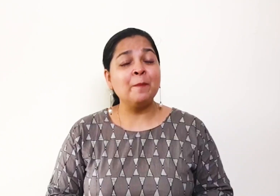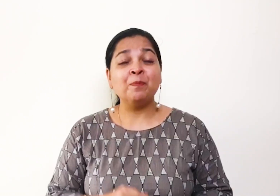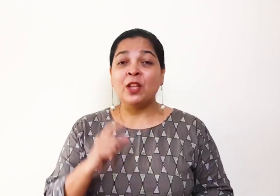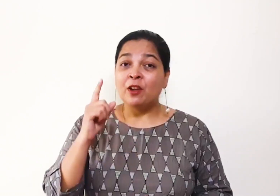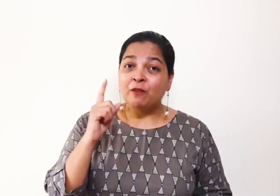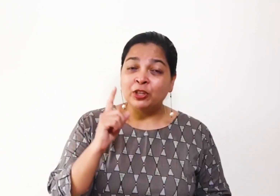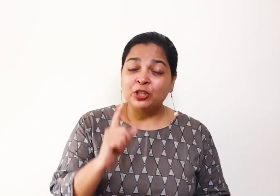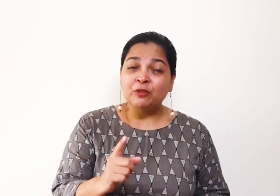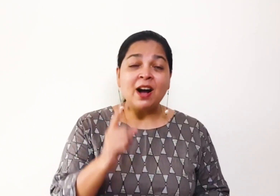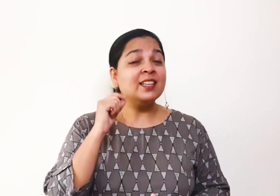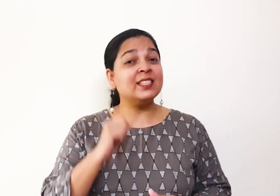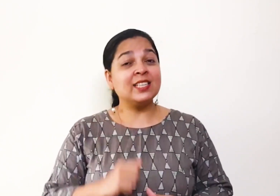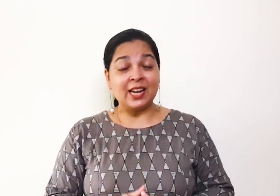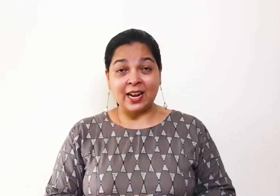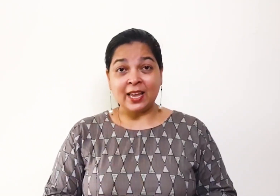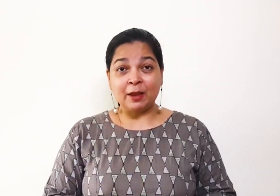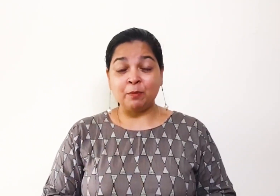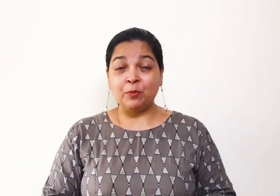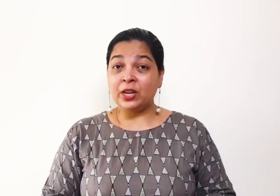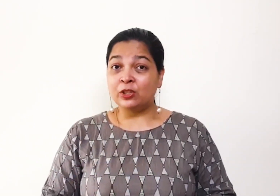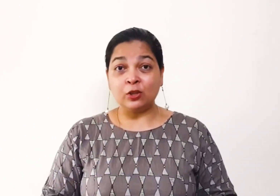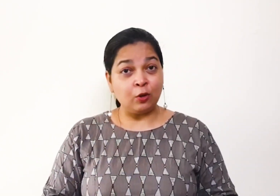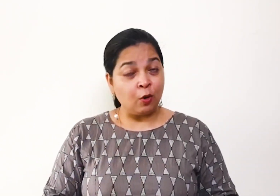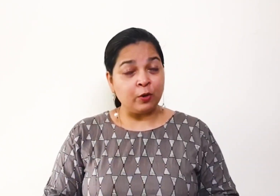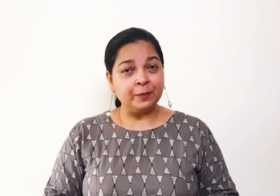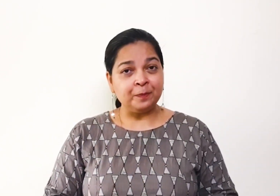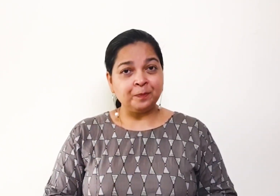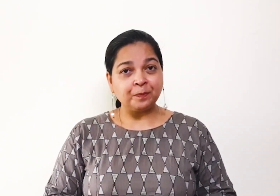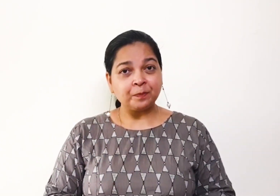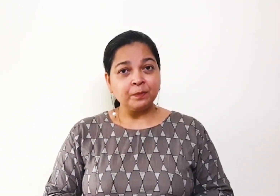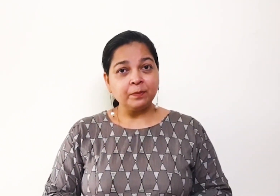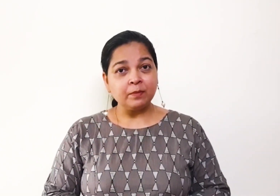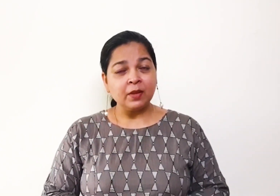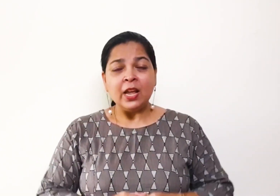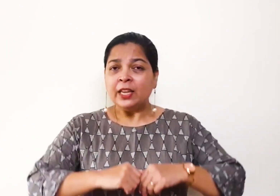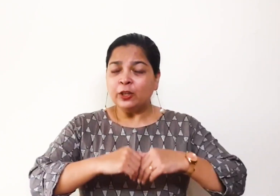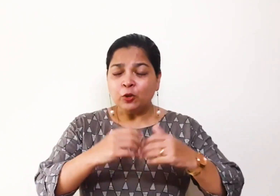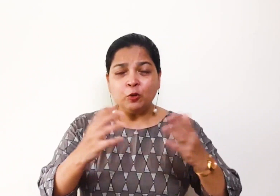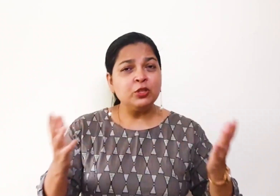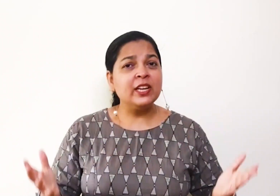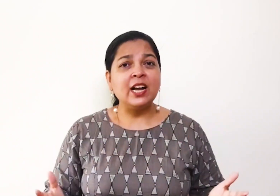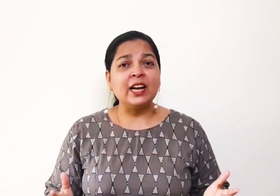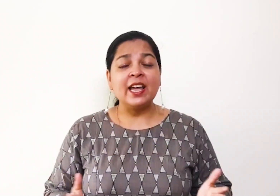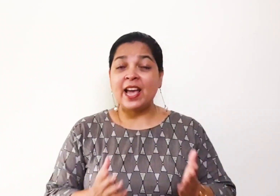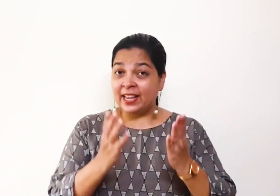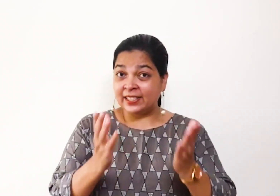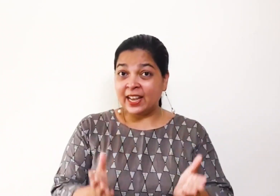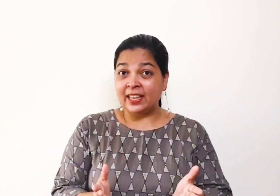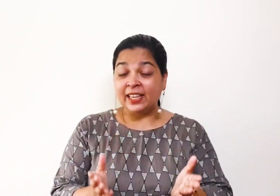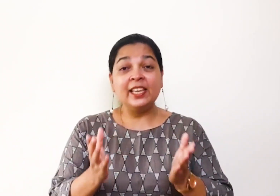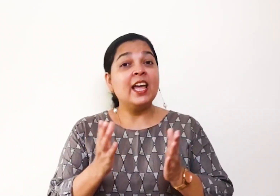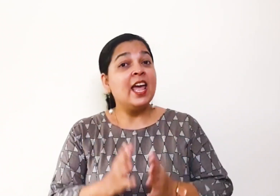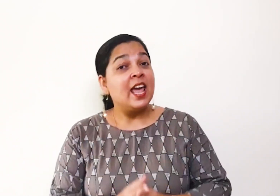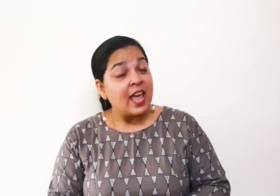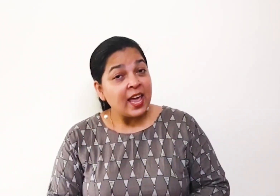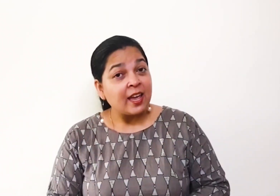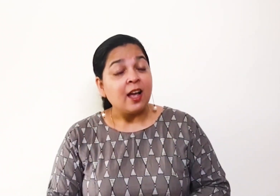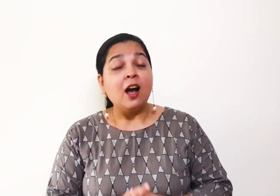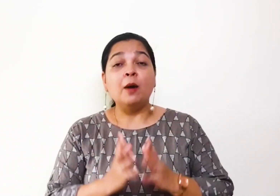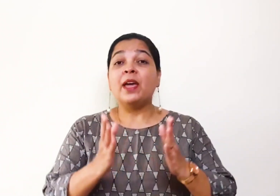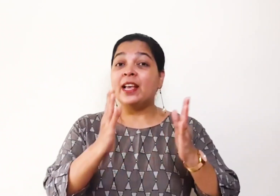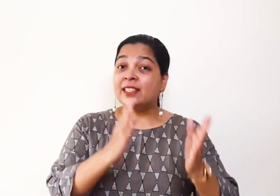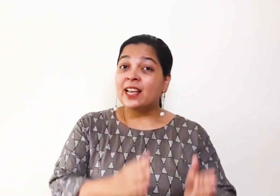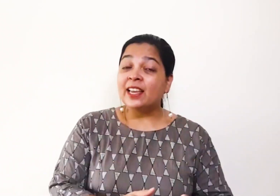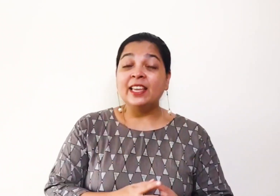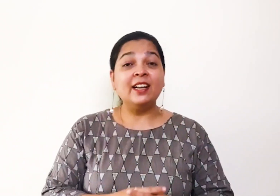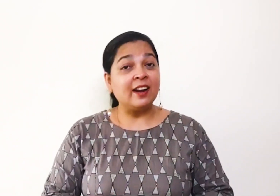हेबो परमेश्वरंक वाक्य प्रति विश्वास करिवाकु हेबो कि जहाँ सबु लेखा जाइछि एहा ही सत्य